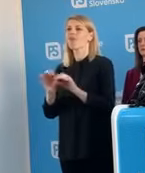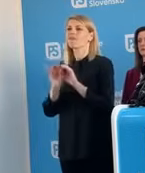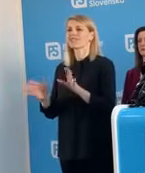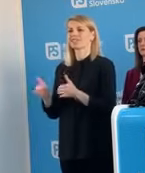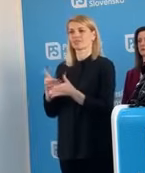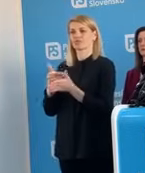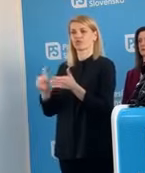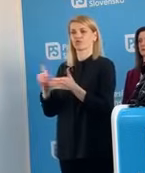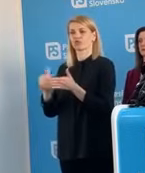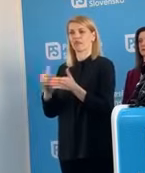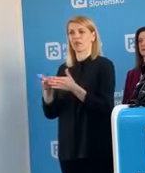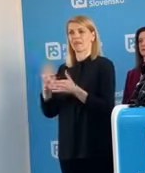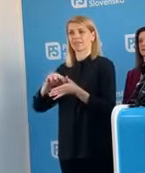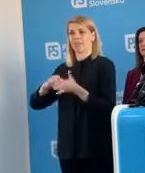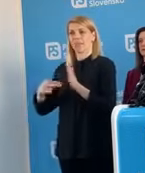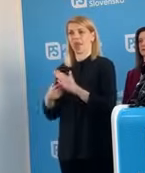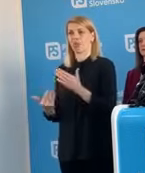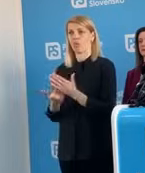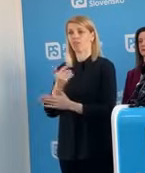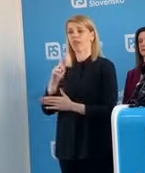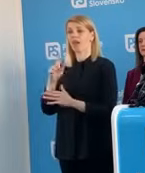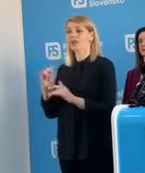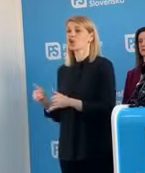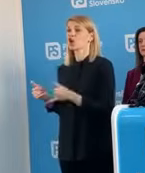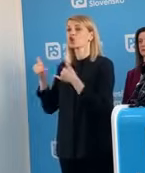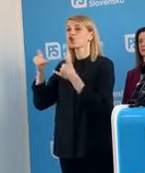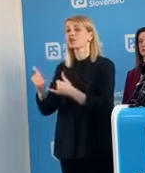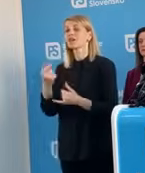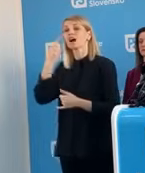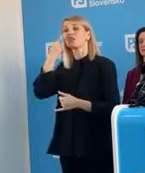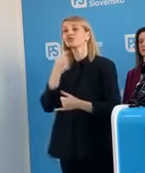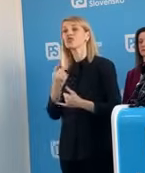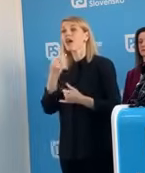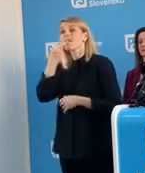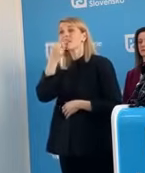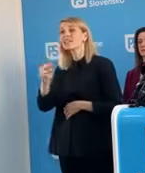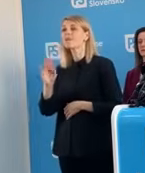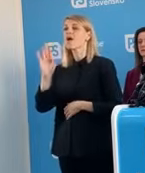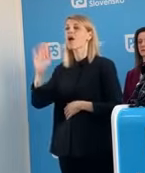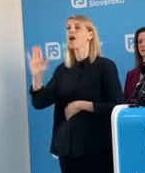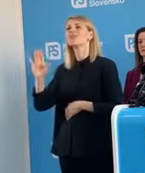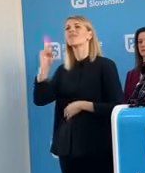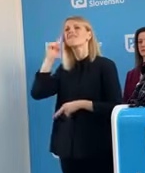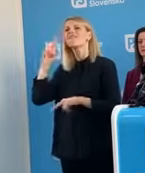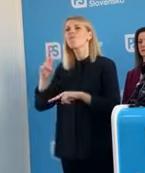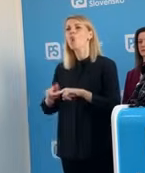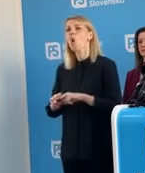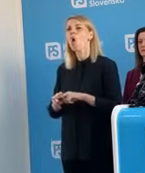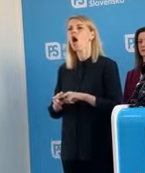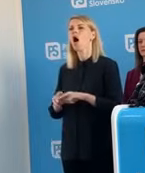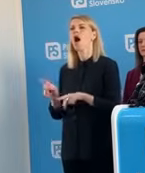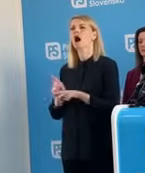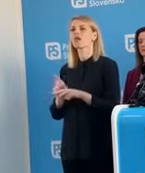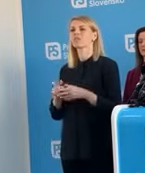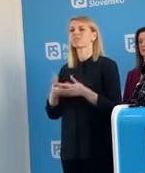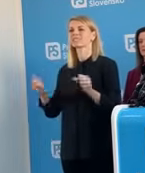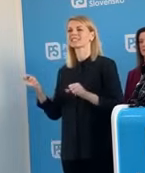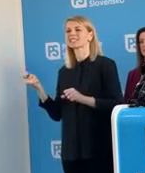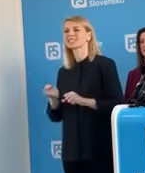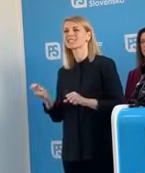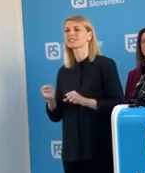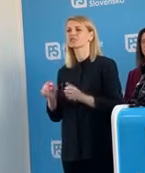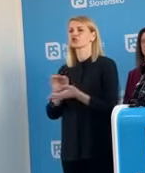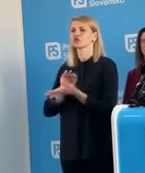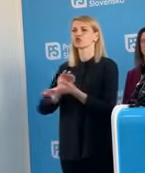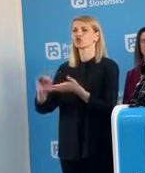mohlo čerpať peniaze z plánu obnovy, ale doteraz bohužiaľ vidíme skôr ich vôľu o beztrestnosť,